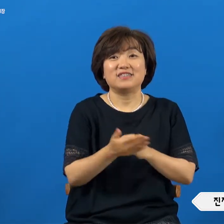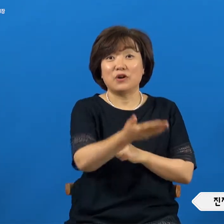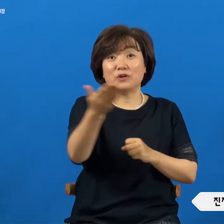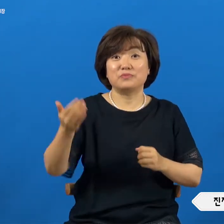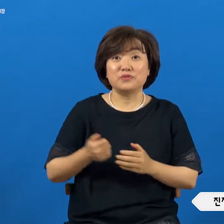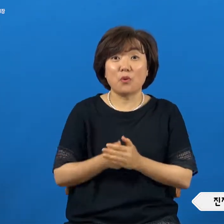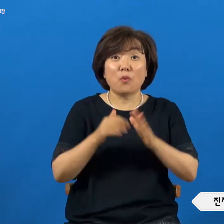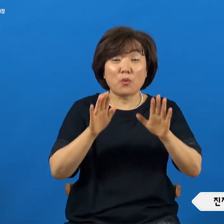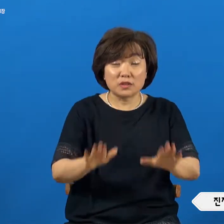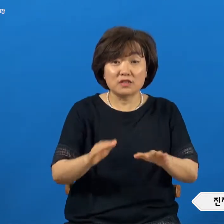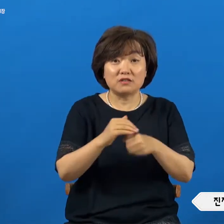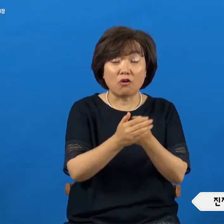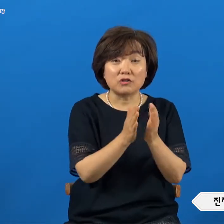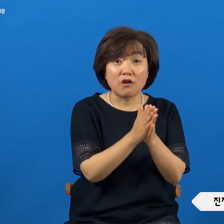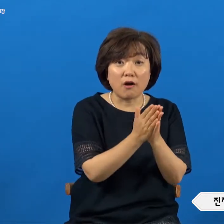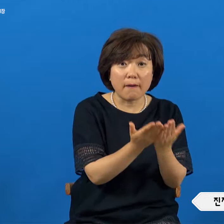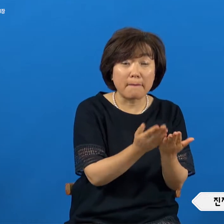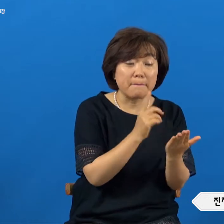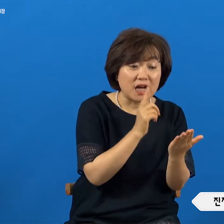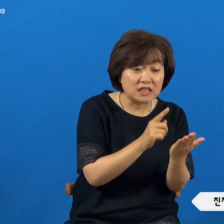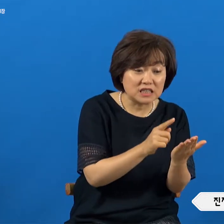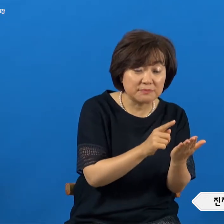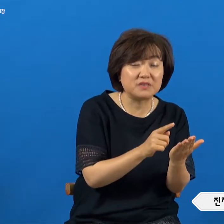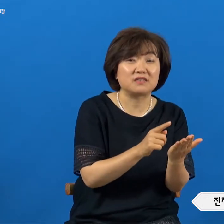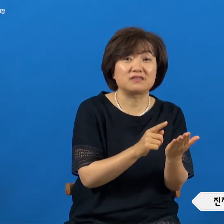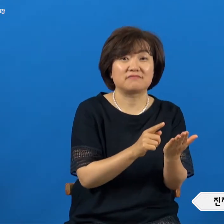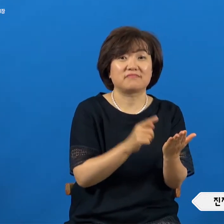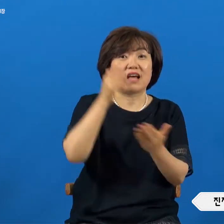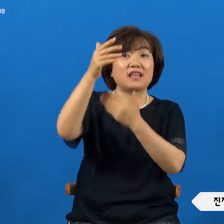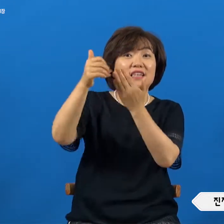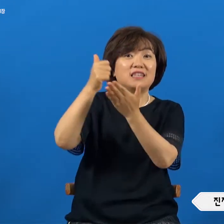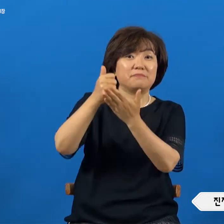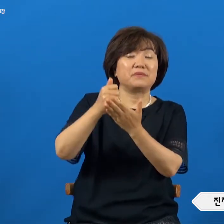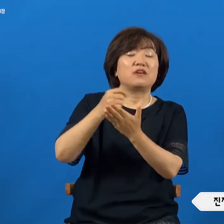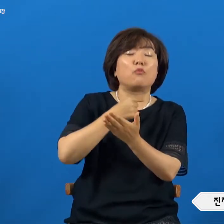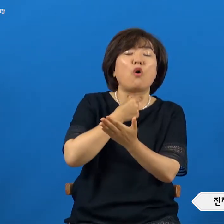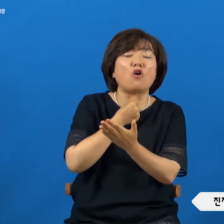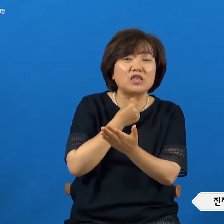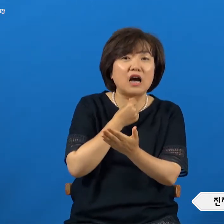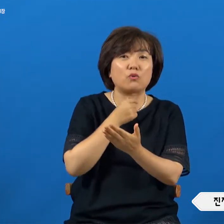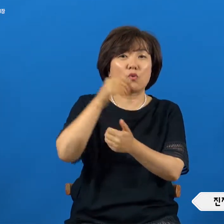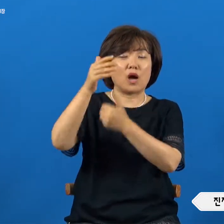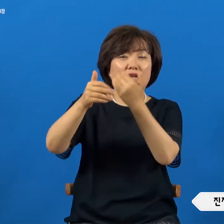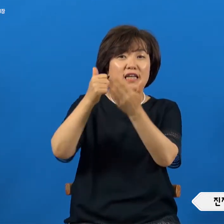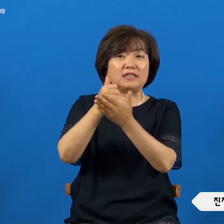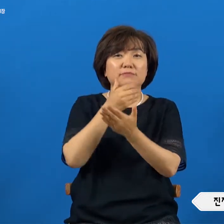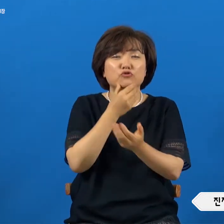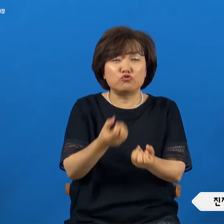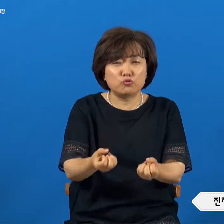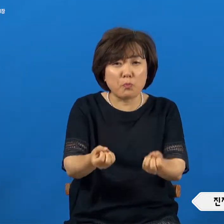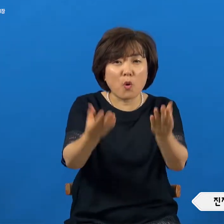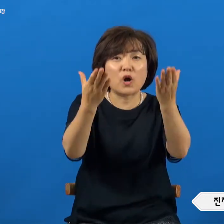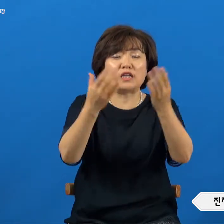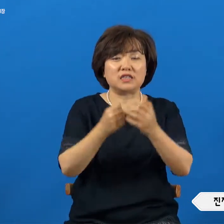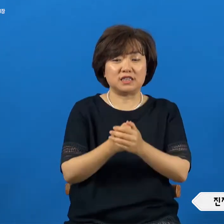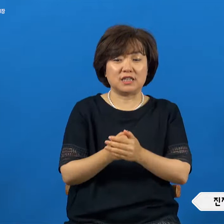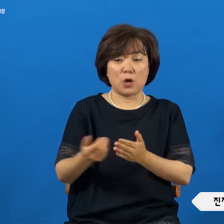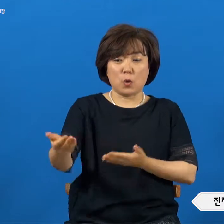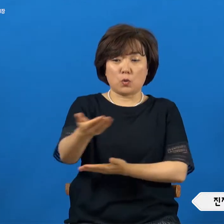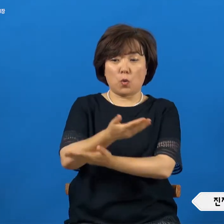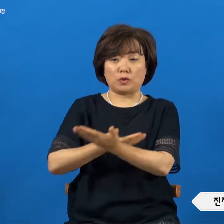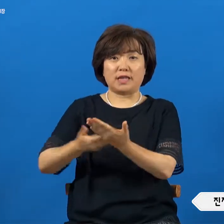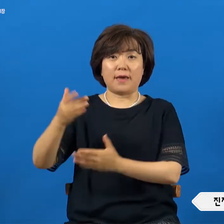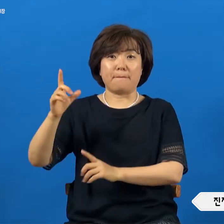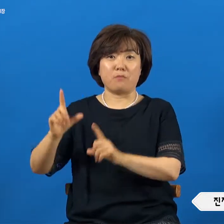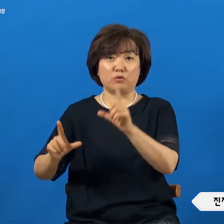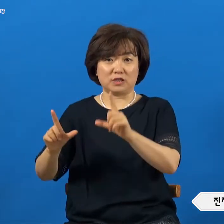오늘 성경은 하나님이 우리에게 말씀합니다. 하나님이 원하시고 주께서 축복하시는 교제의